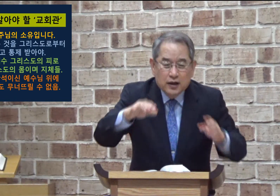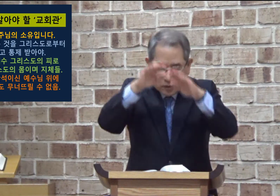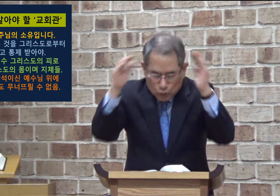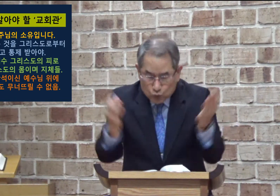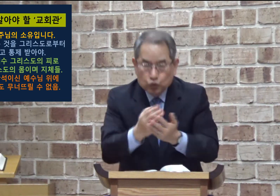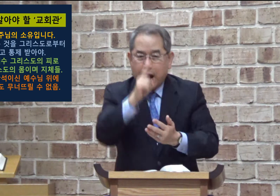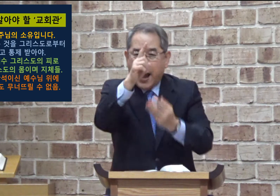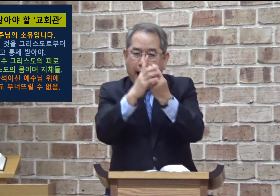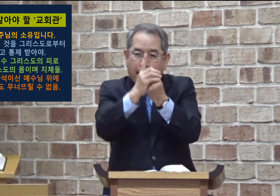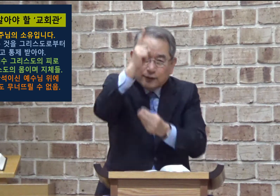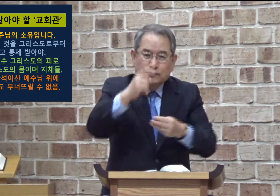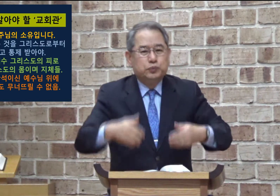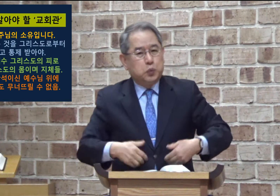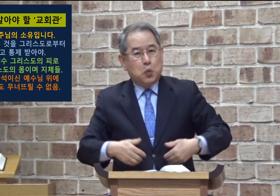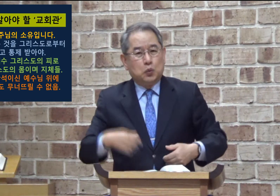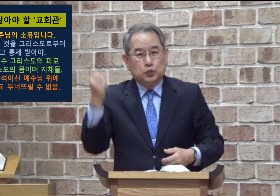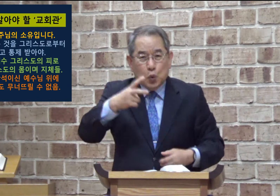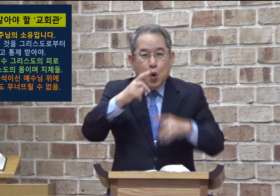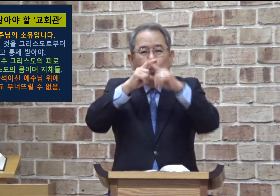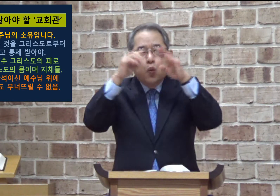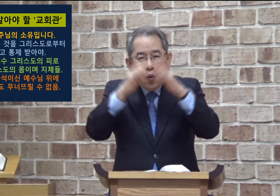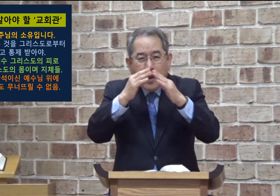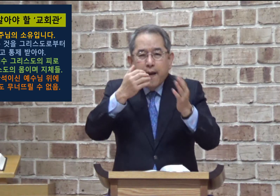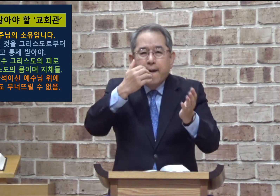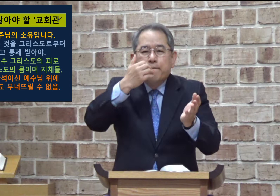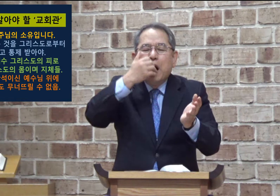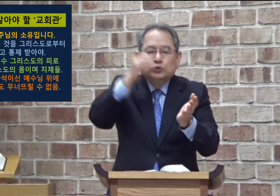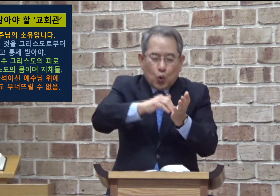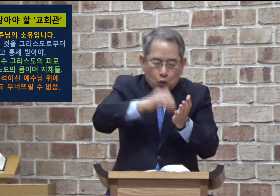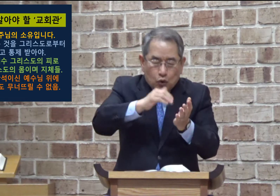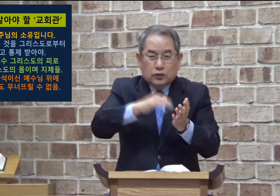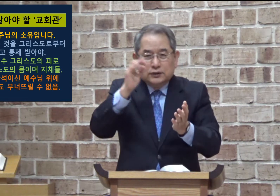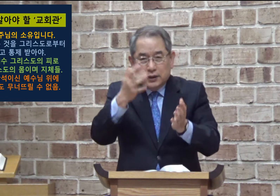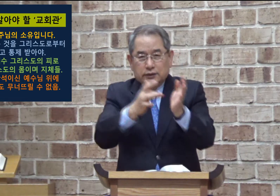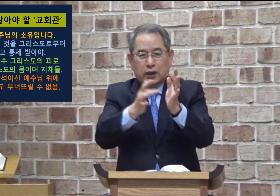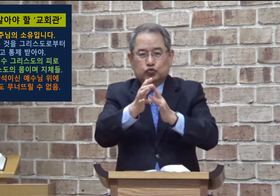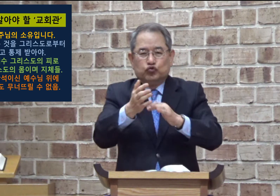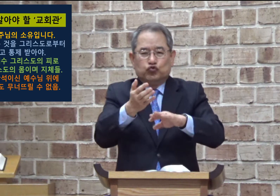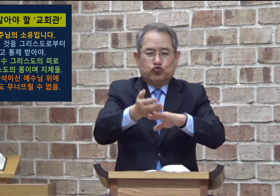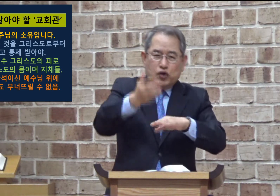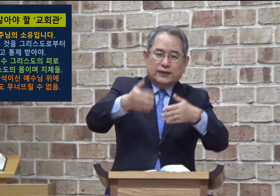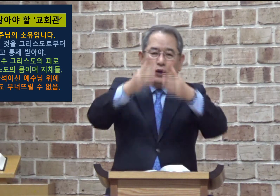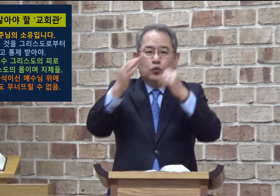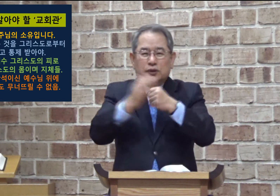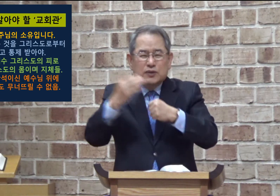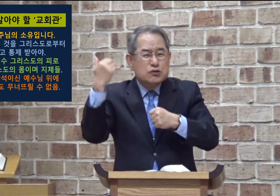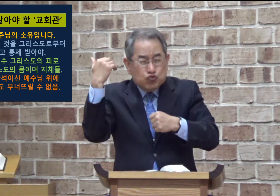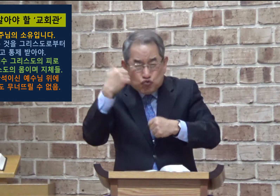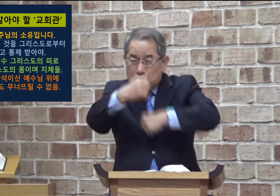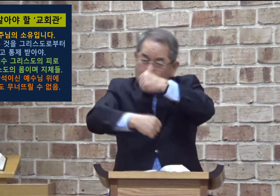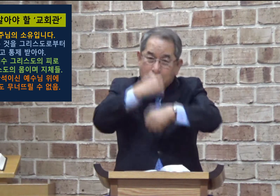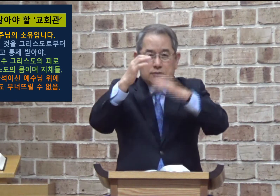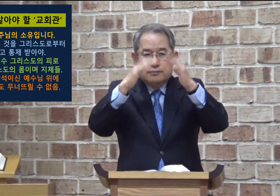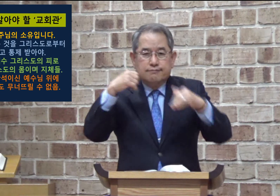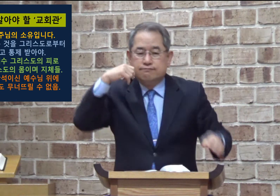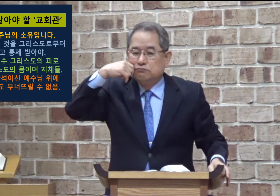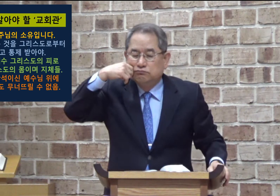될 필요가 있습니다. 교회는 반석이신 예수님 위에 세워져 누구도 무너뜨릴 수 없습니다. 그것이